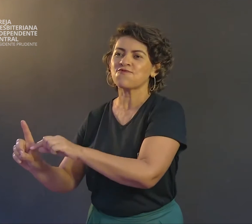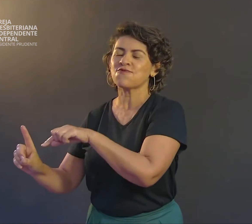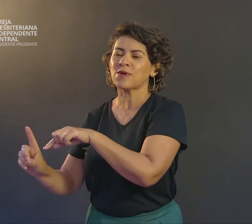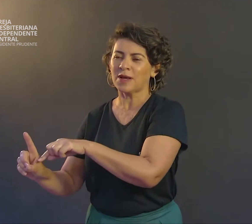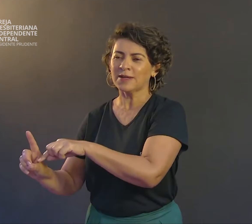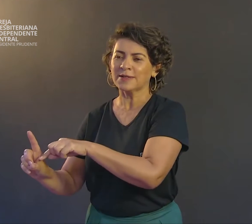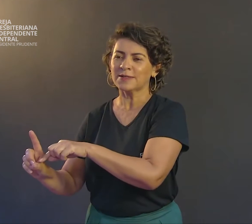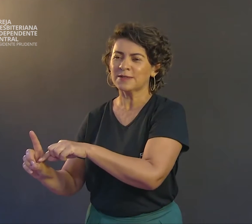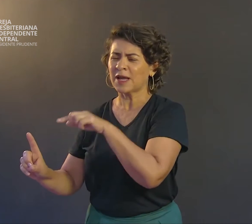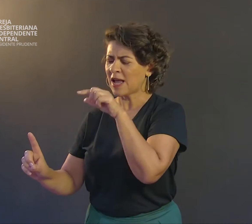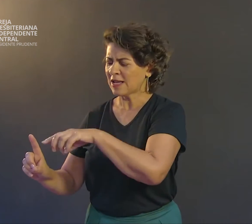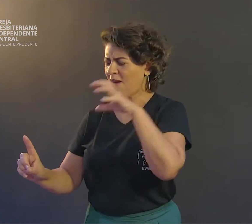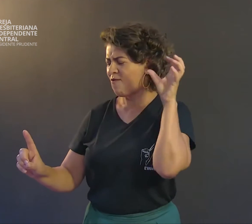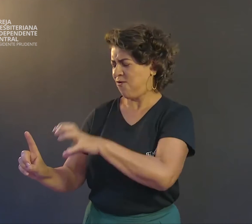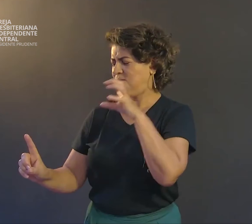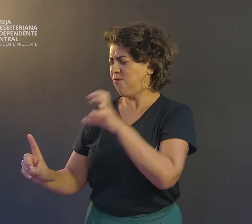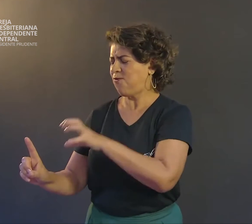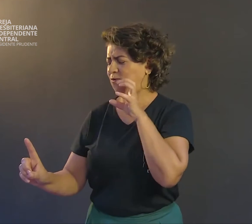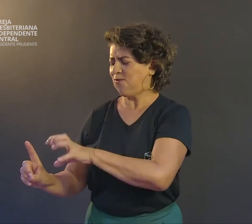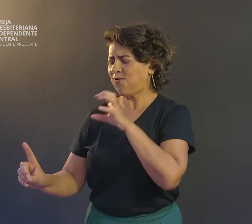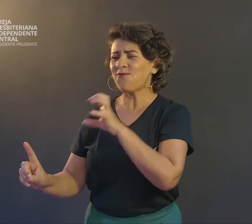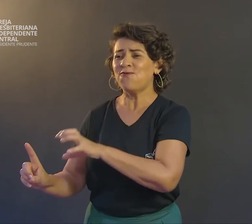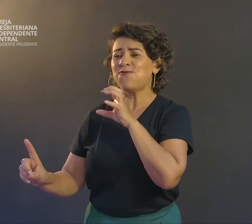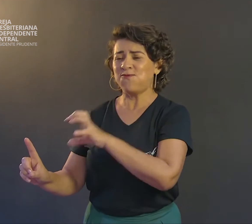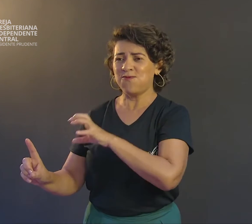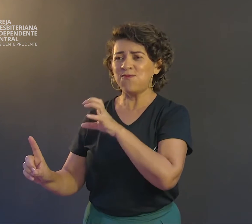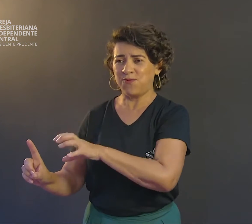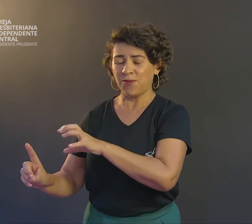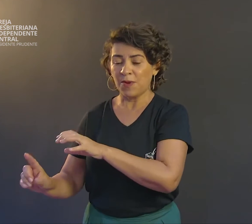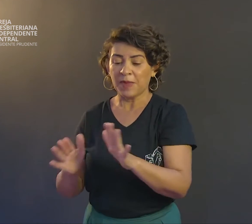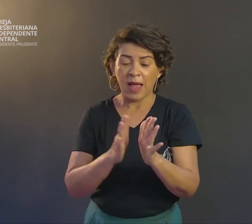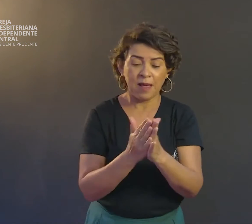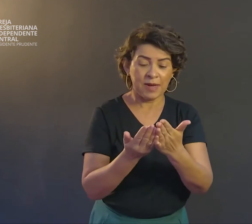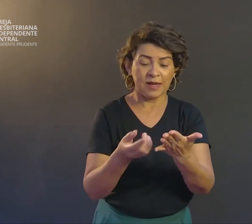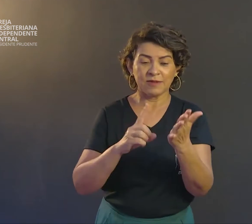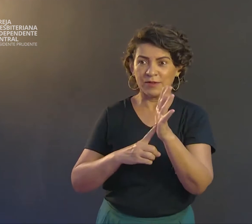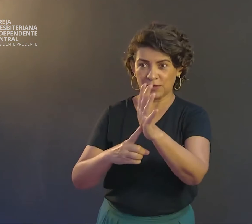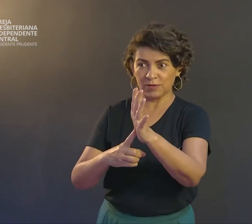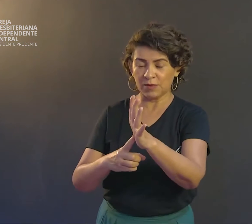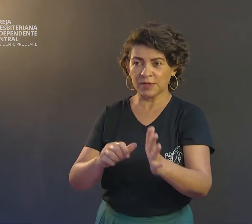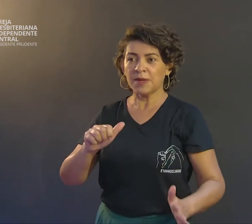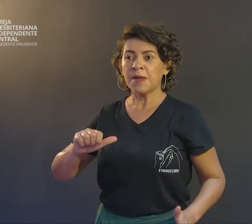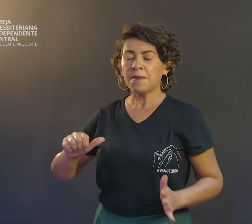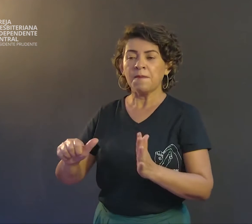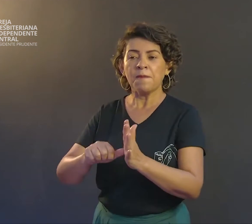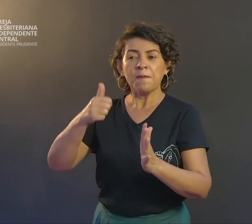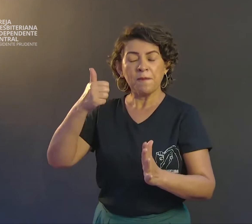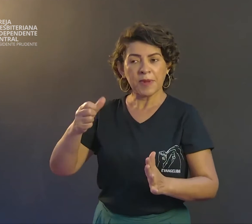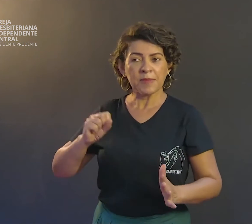a atormentá-lo. 1 Samuel 6,14. Este espírito